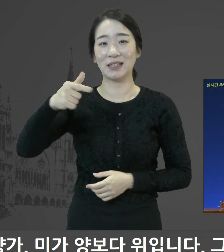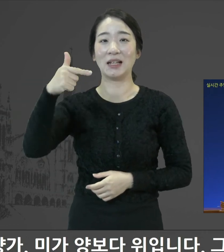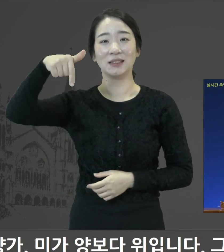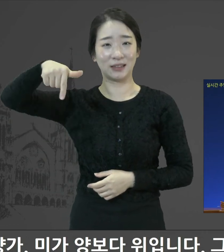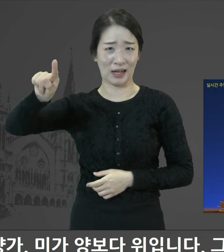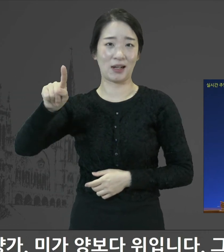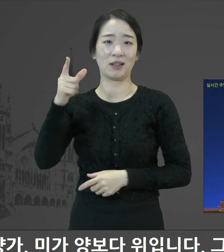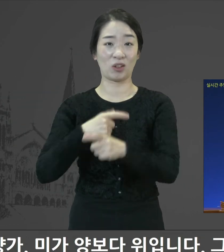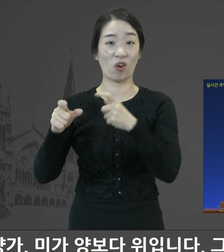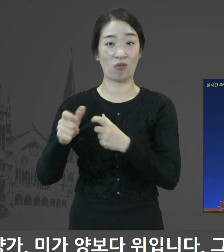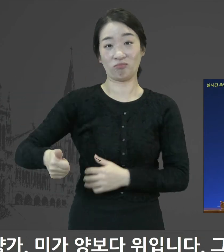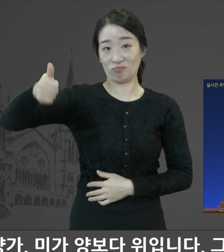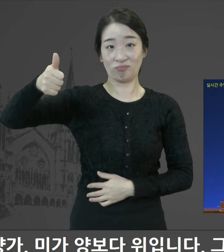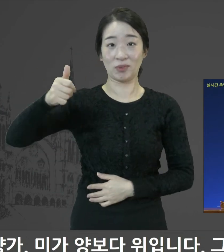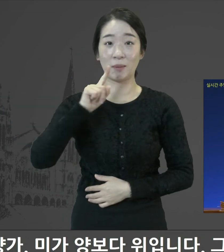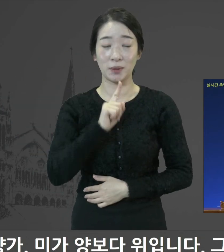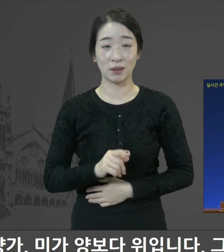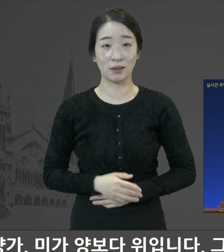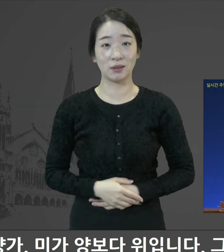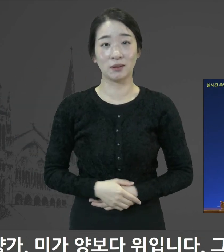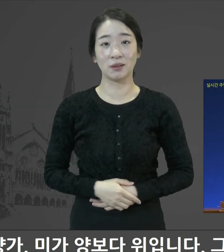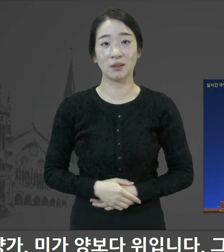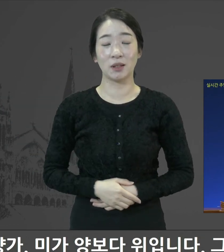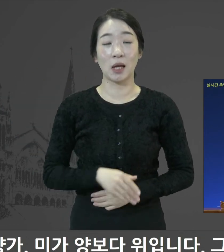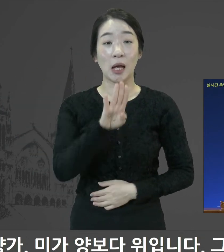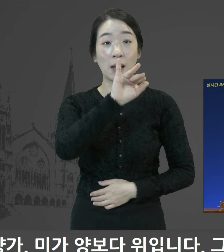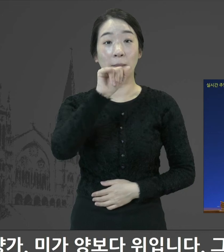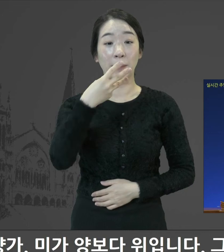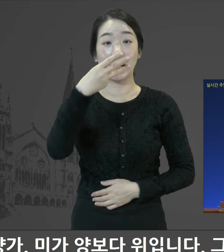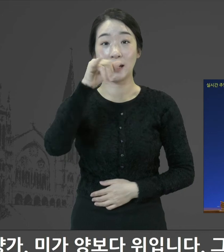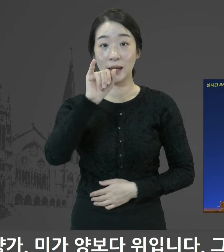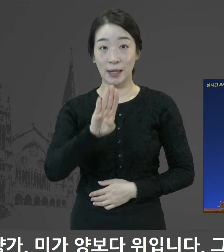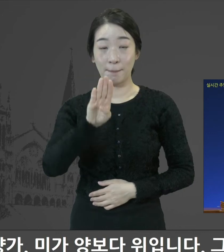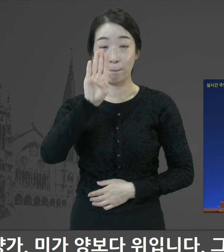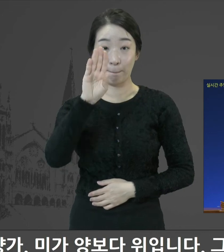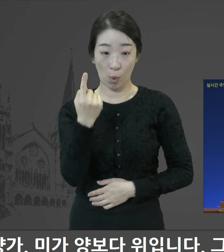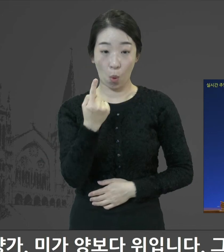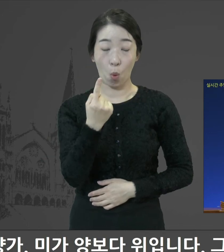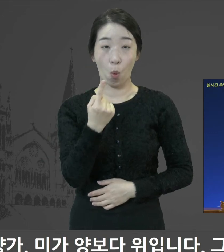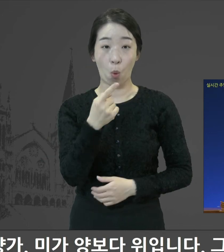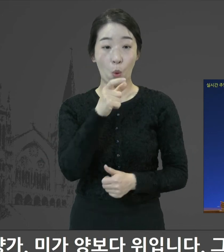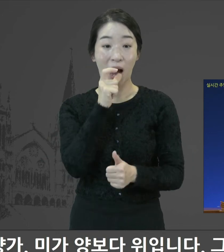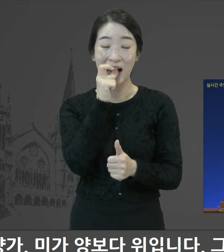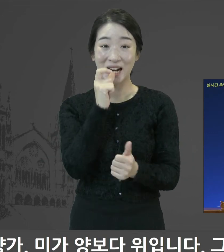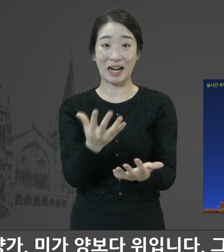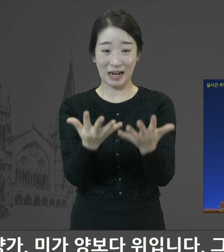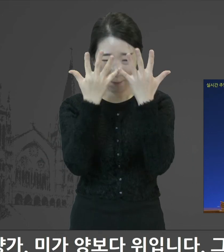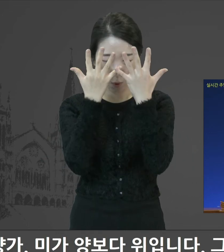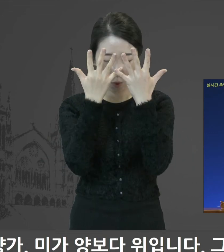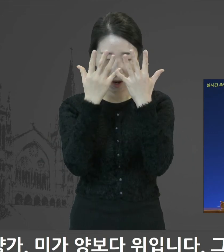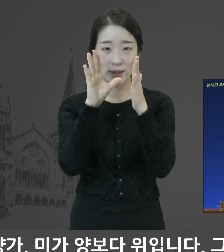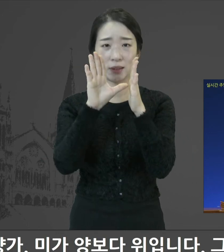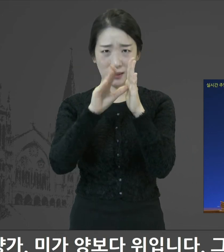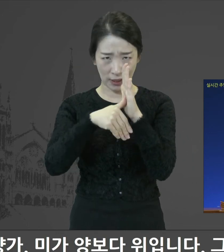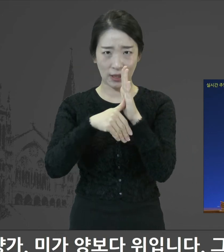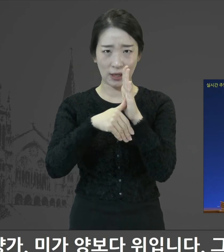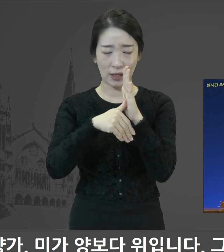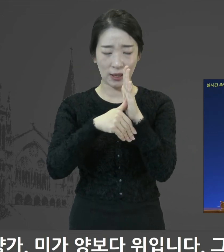보면, 바울과 실라가 빌립보 감옥에 갇혀 있을 때 옥문이 열리던 그날, 그